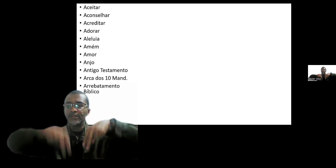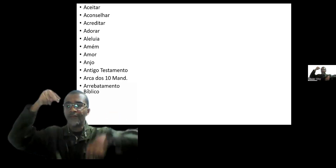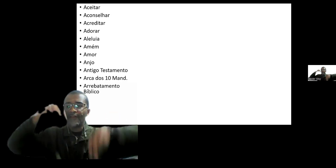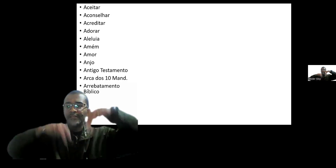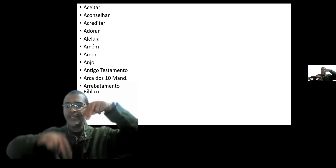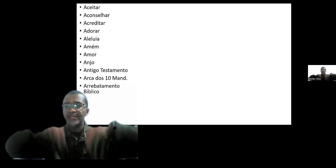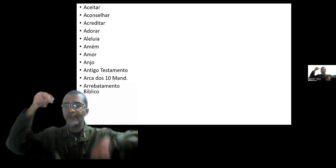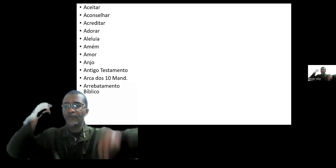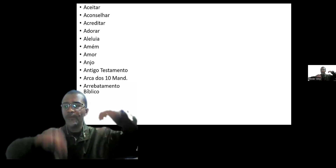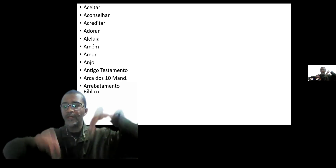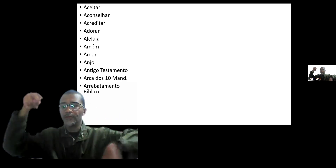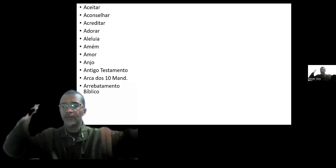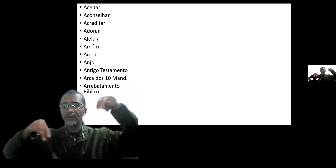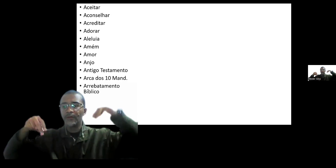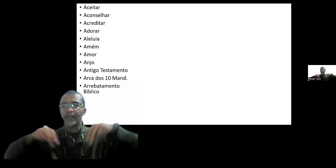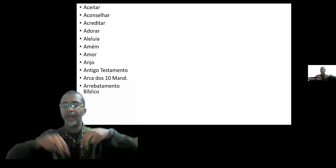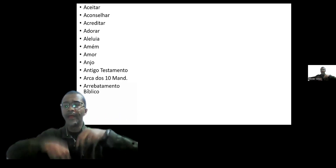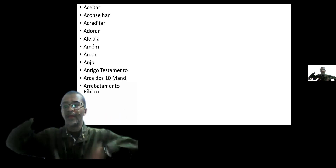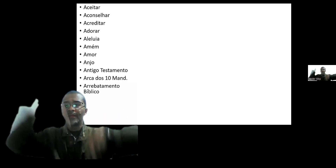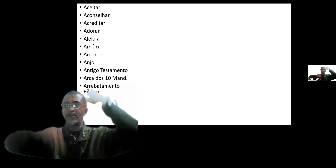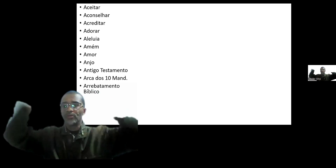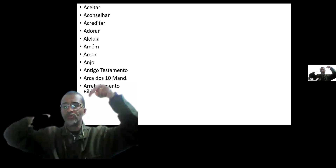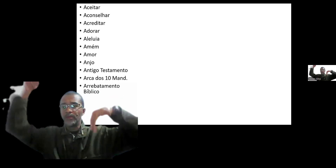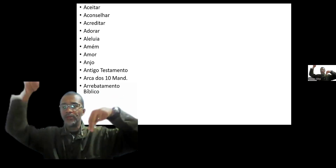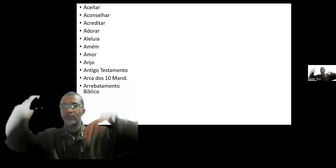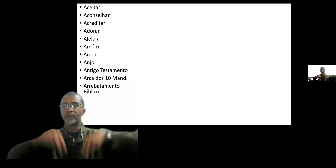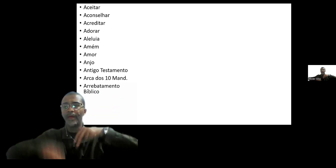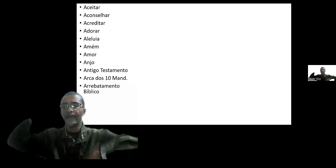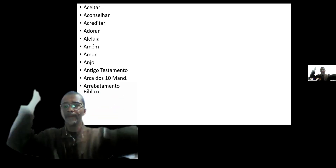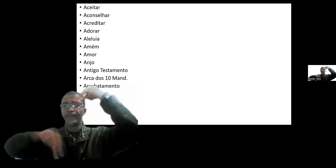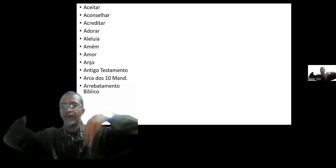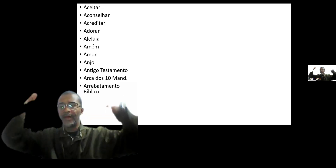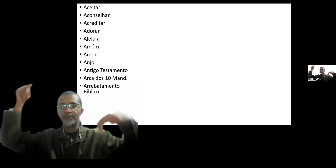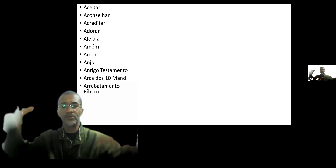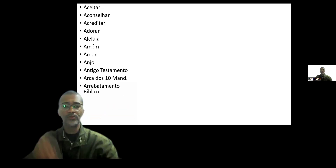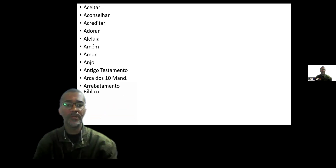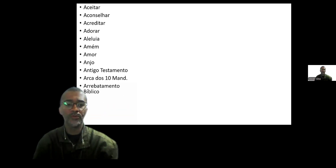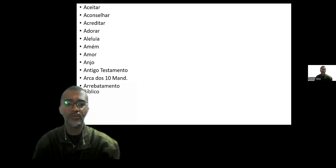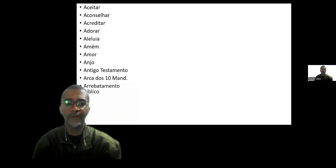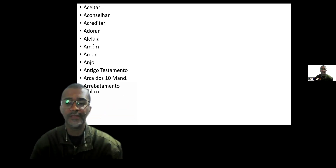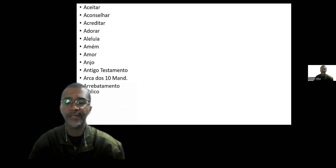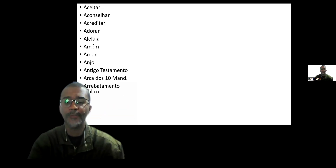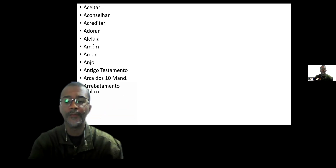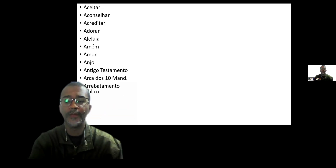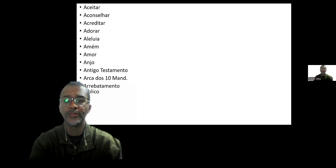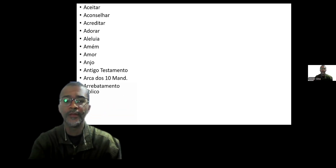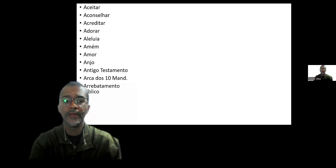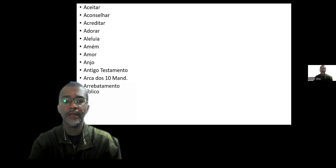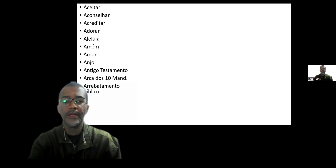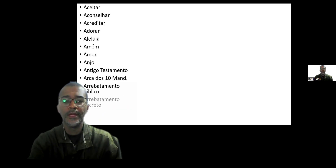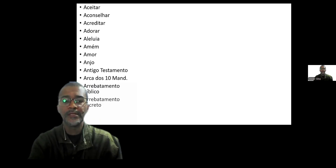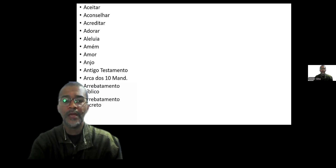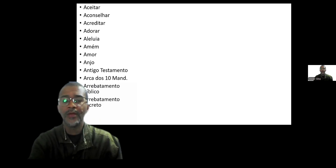Então você vai fazer esse movimento, né? Das pessoas subindo, né? várias pessoas subindo de uma vez, rapidamente,